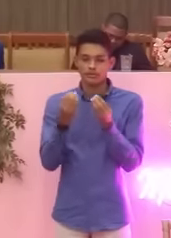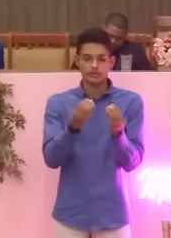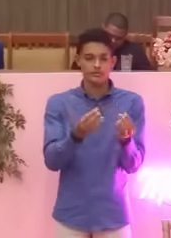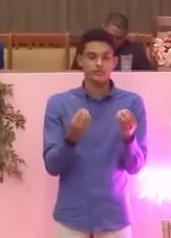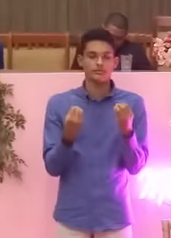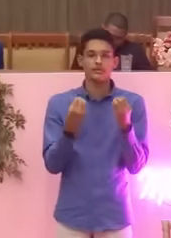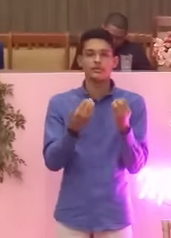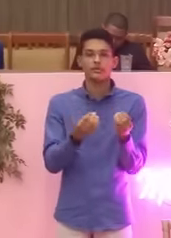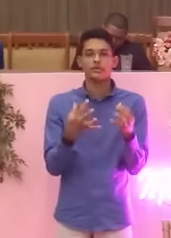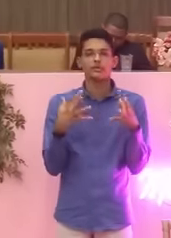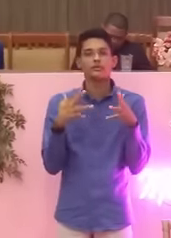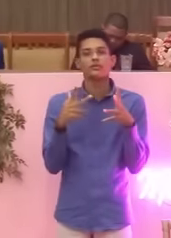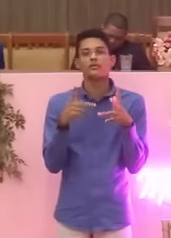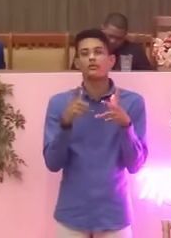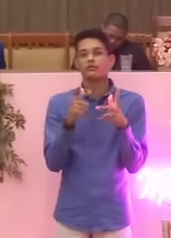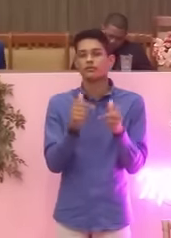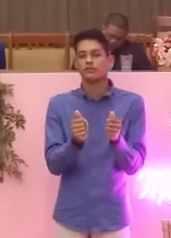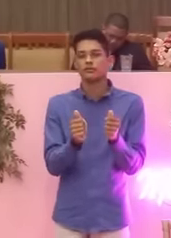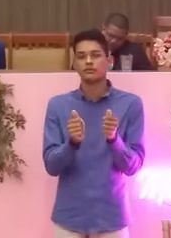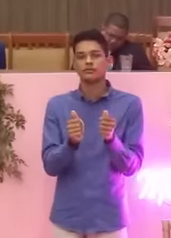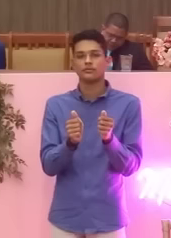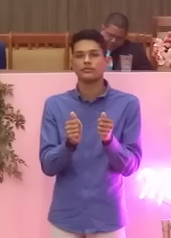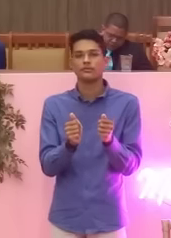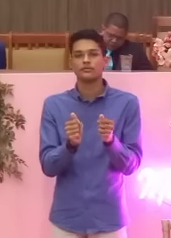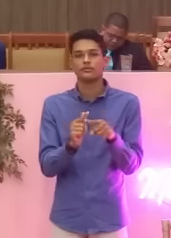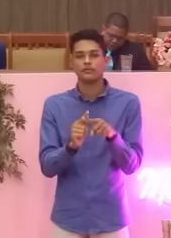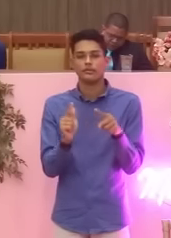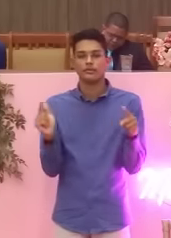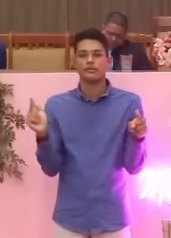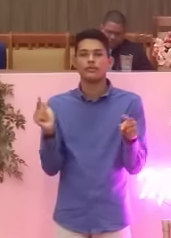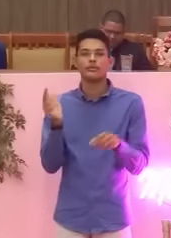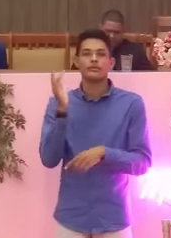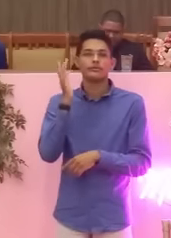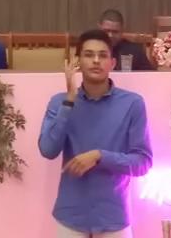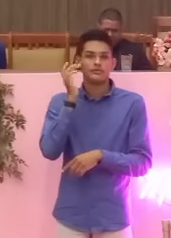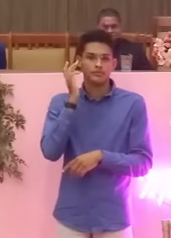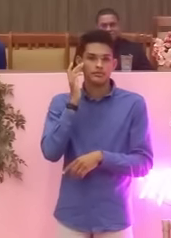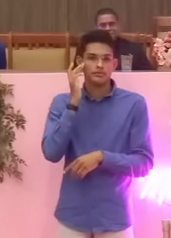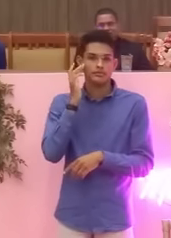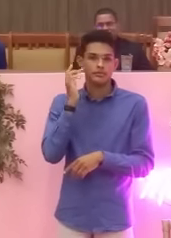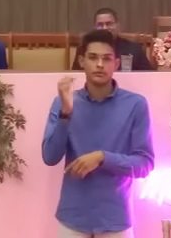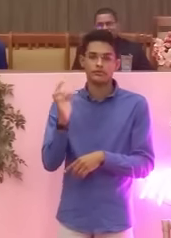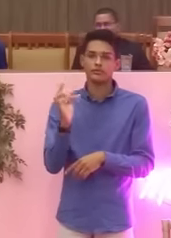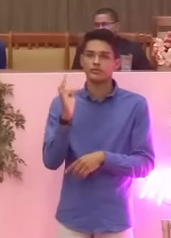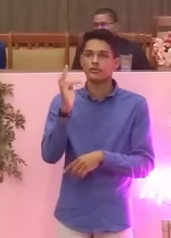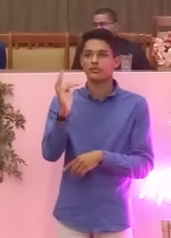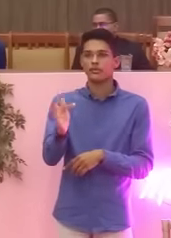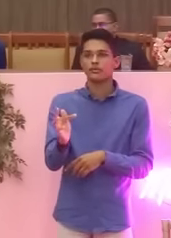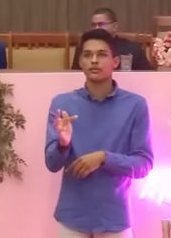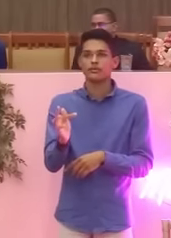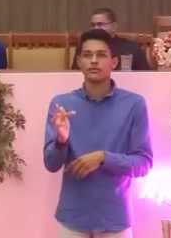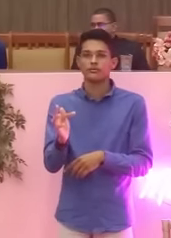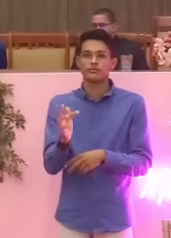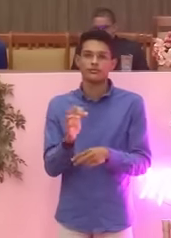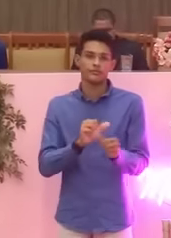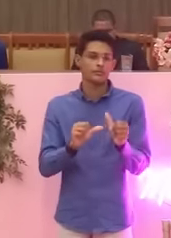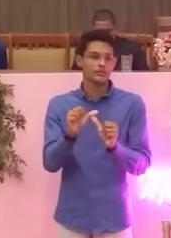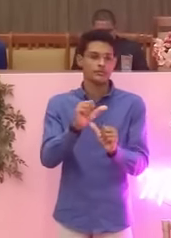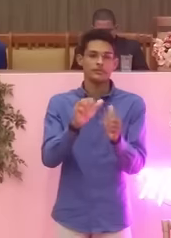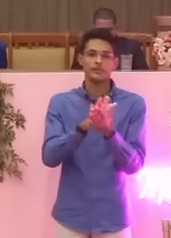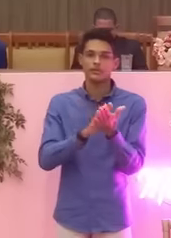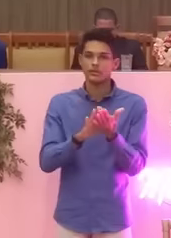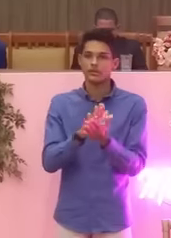o maior tesouro para ela amanhã ela vai ser a mesma pessoa ruim miserável